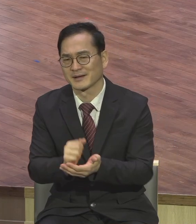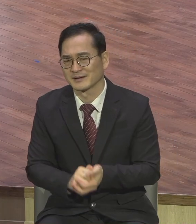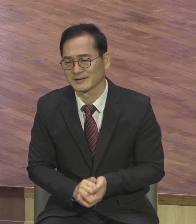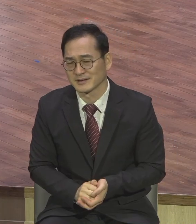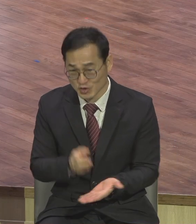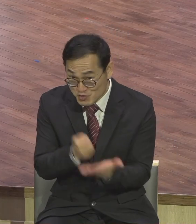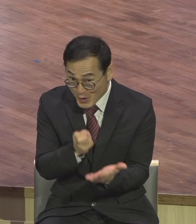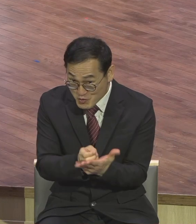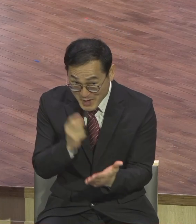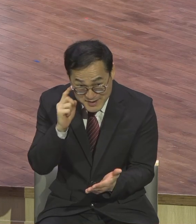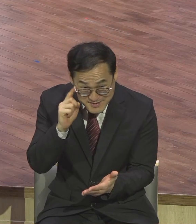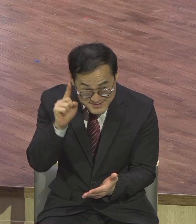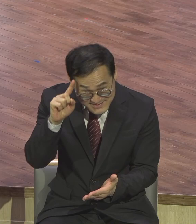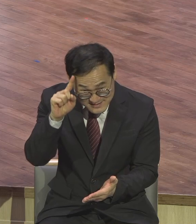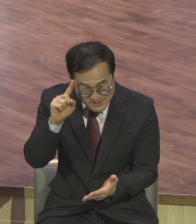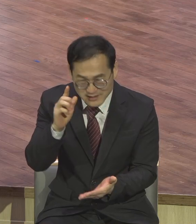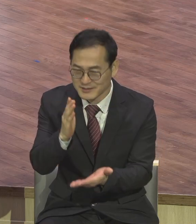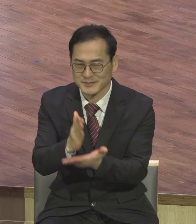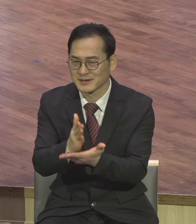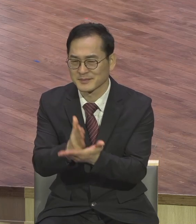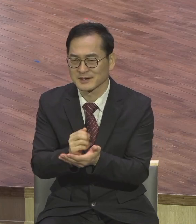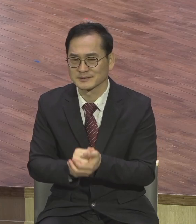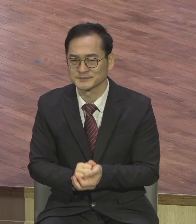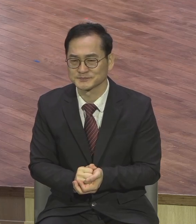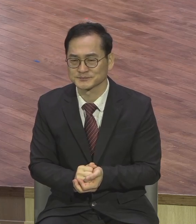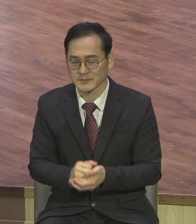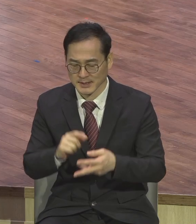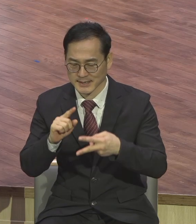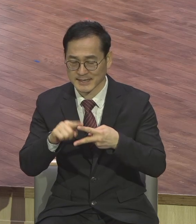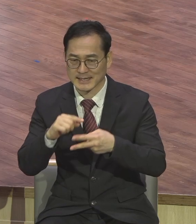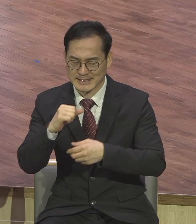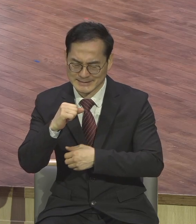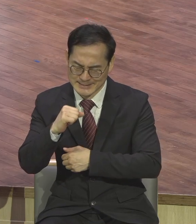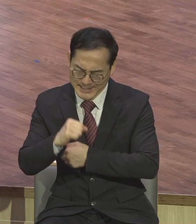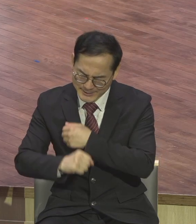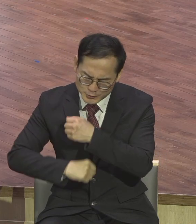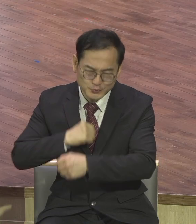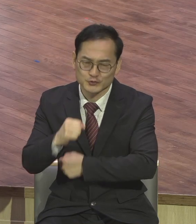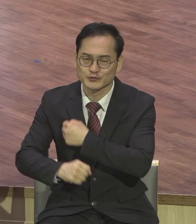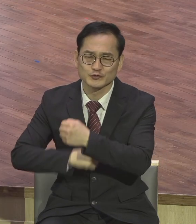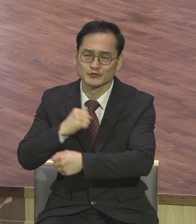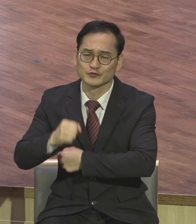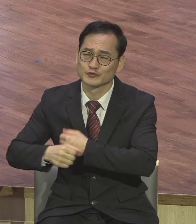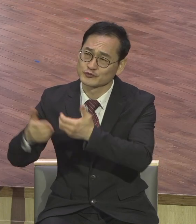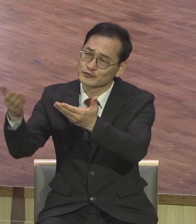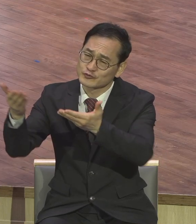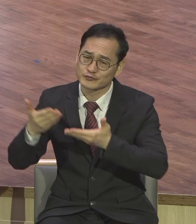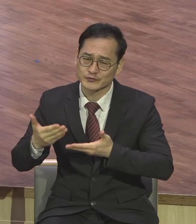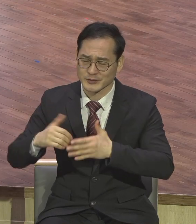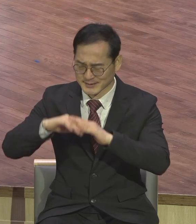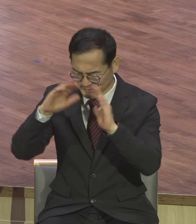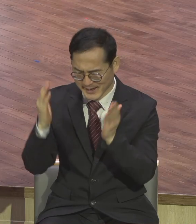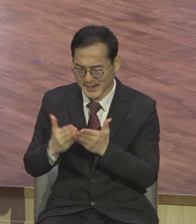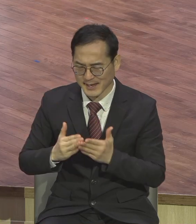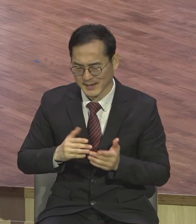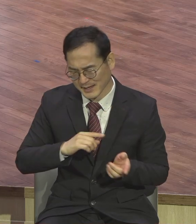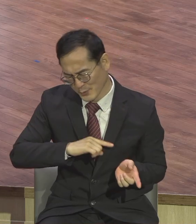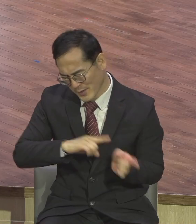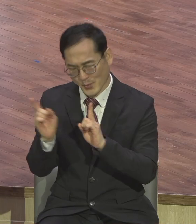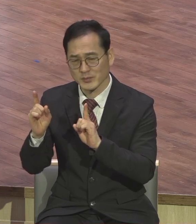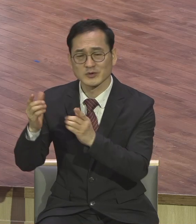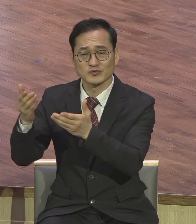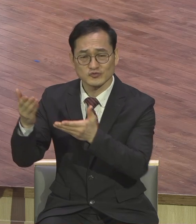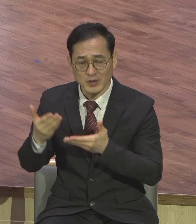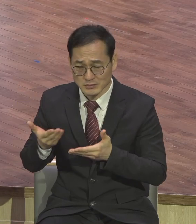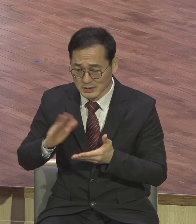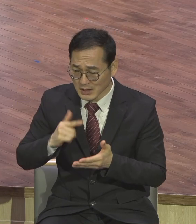왜 참 자유인으로 하나님께서 모든 것을 회복시켜 주셨는데 그것을 누리지